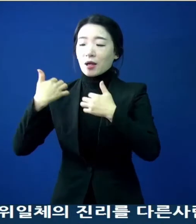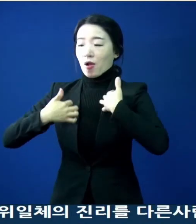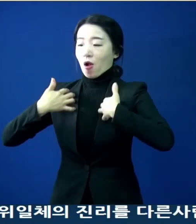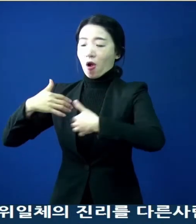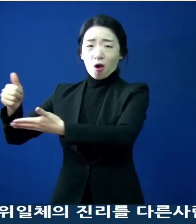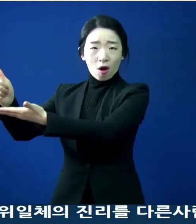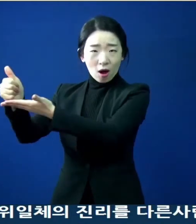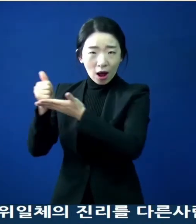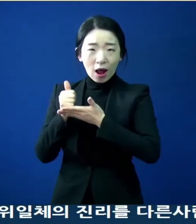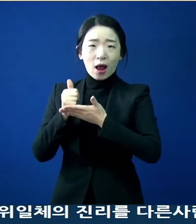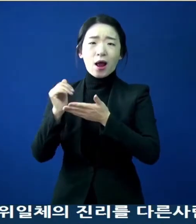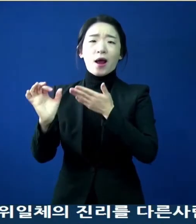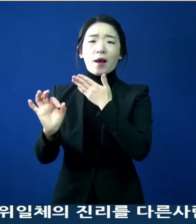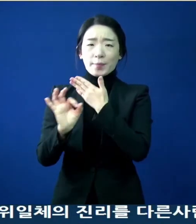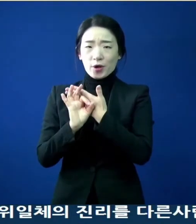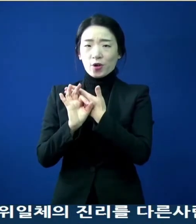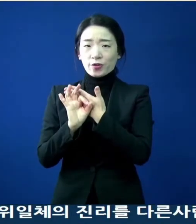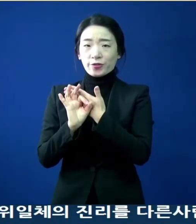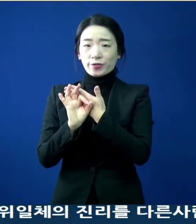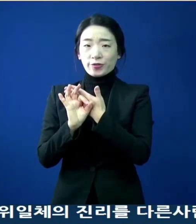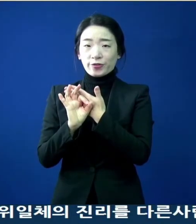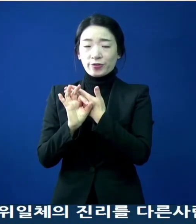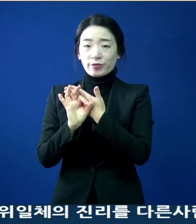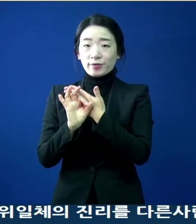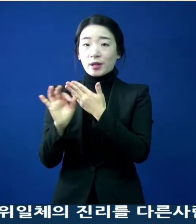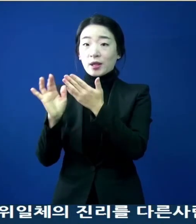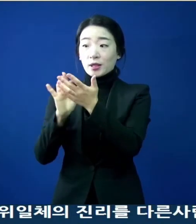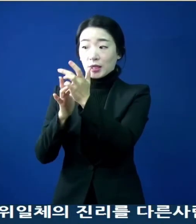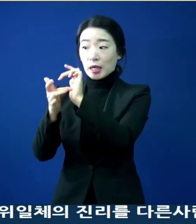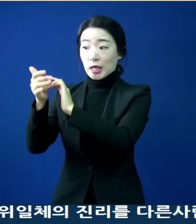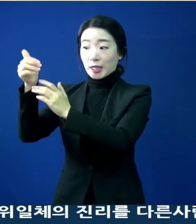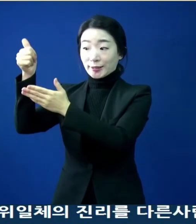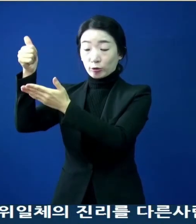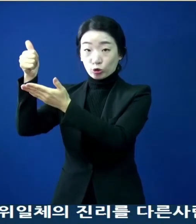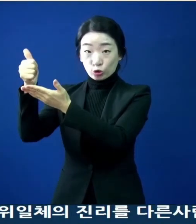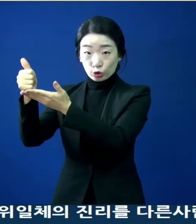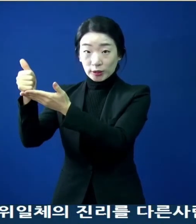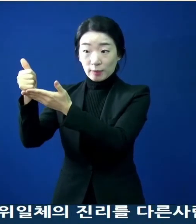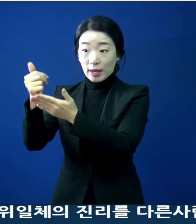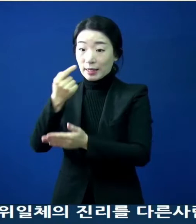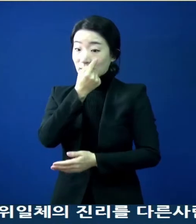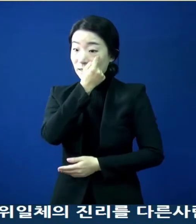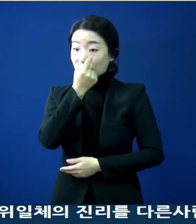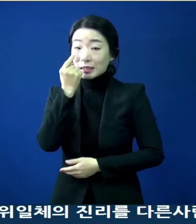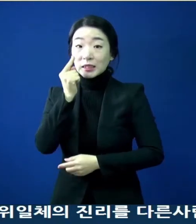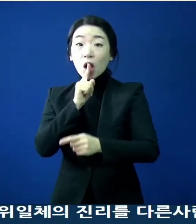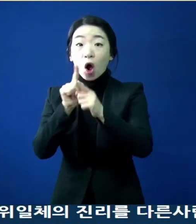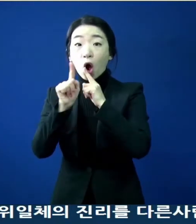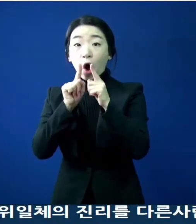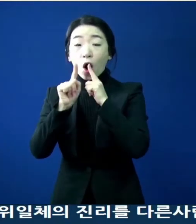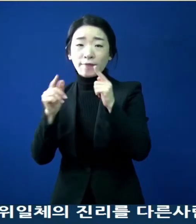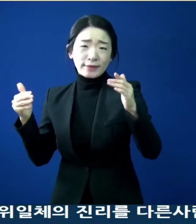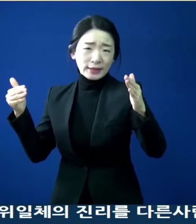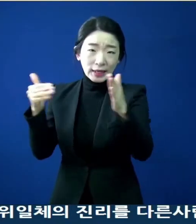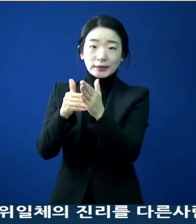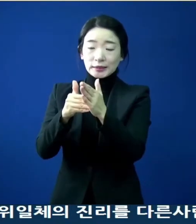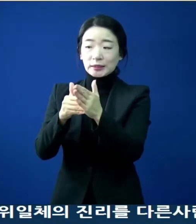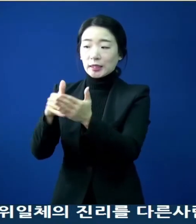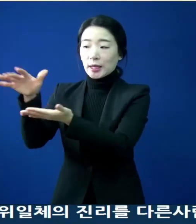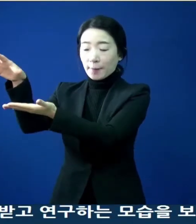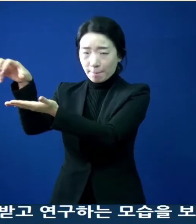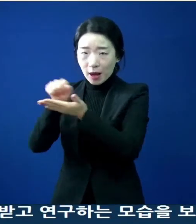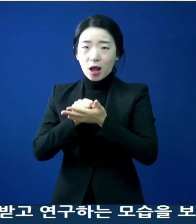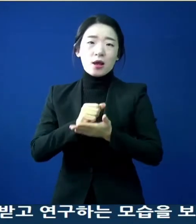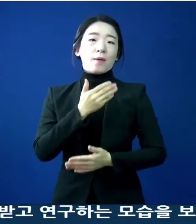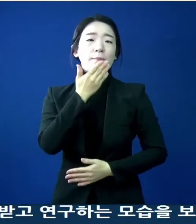예수님이 그 심장으로 증언하고 있는 일들을 순전하게 받아들일 수 있는 성도가 될